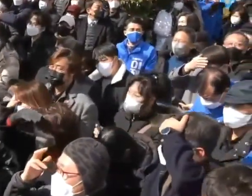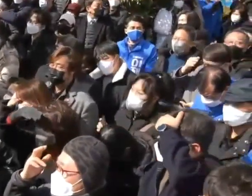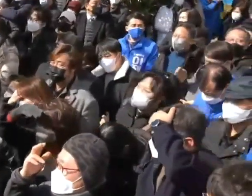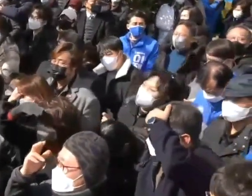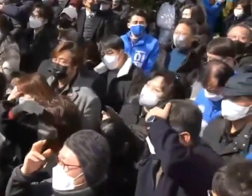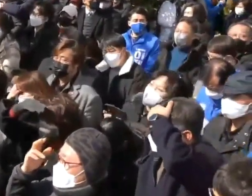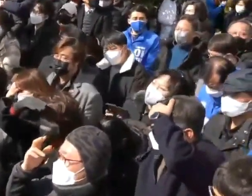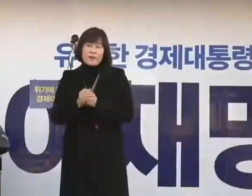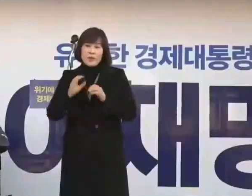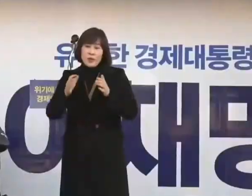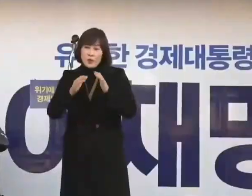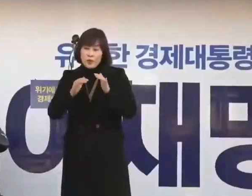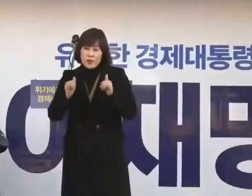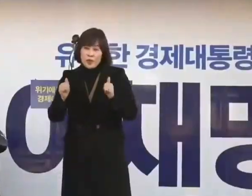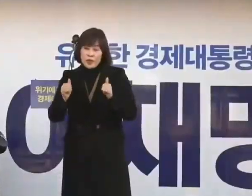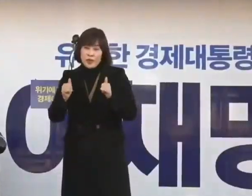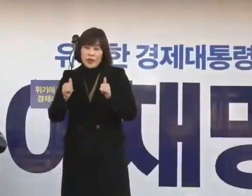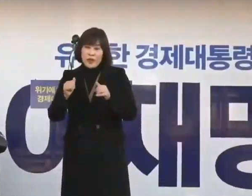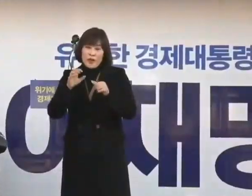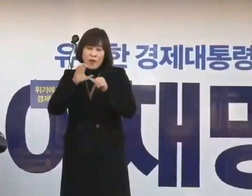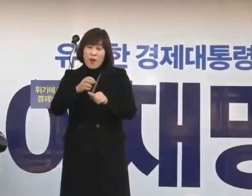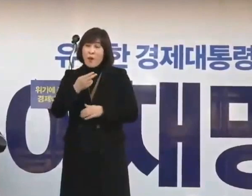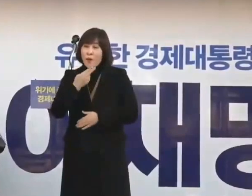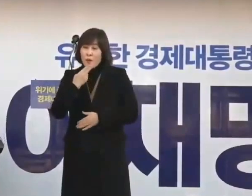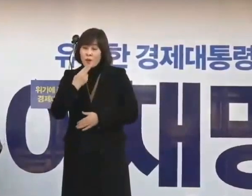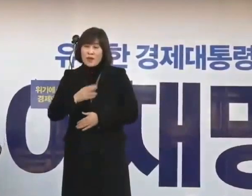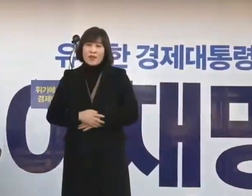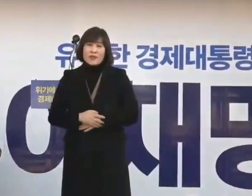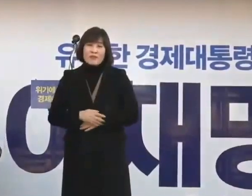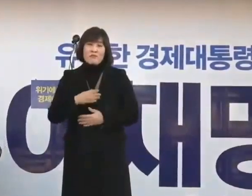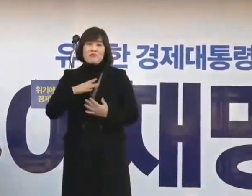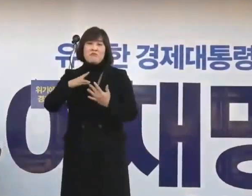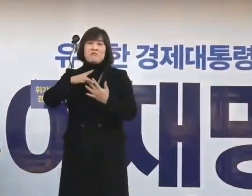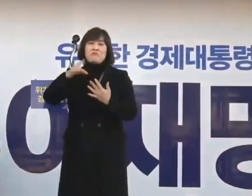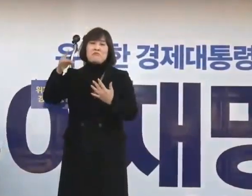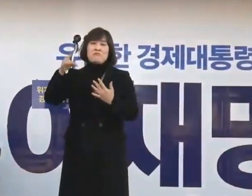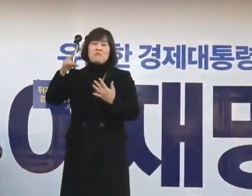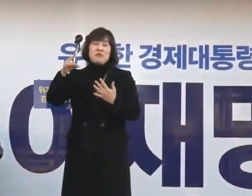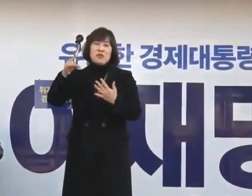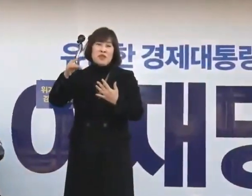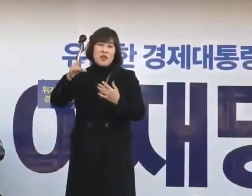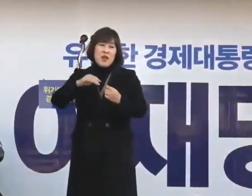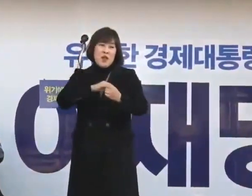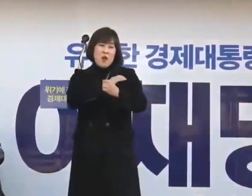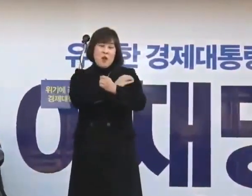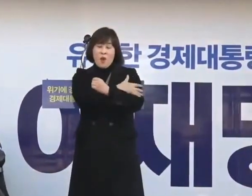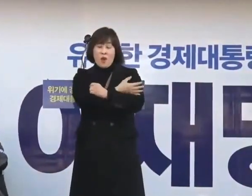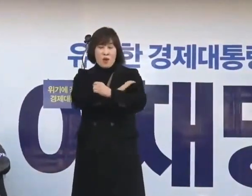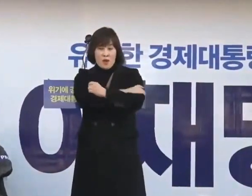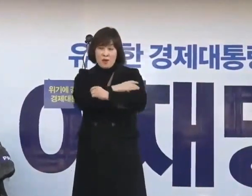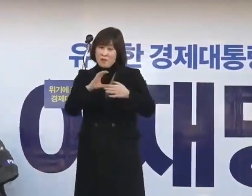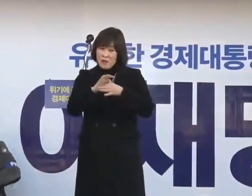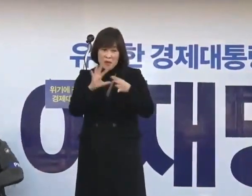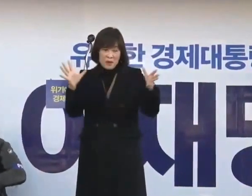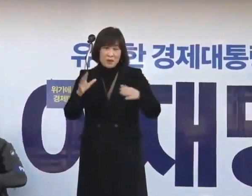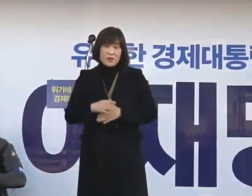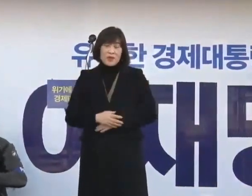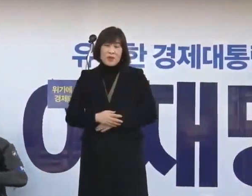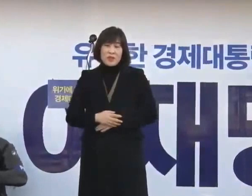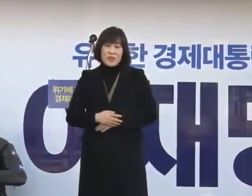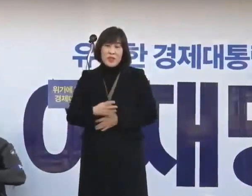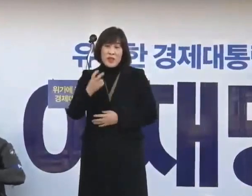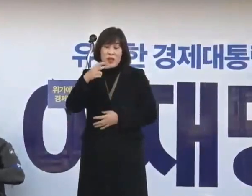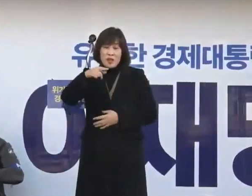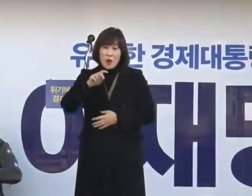세상에 국민의 통제를 받지 않는, 선출 권력의 지휘를 받지 않는 수사기관 검사